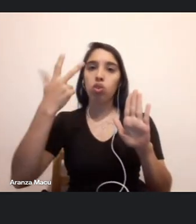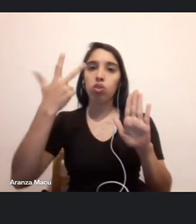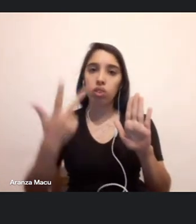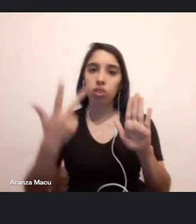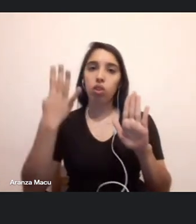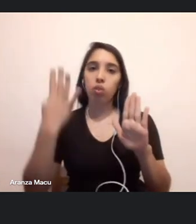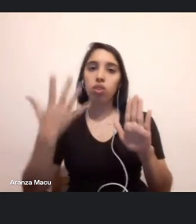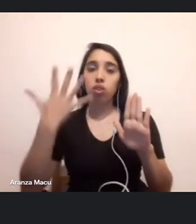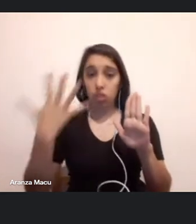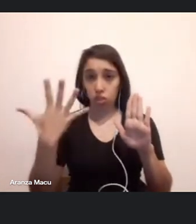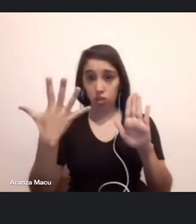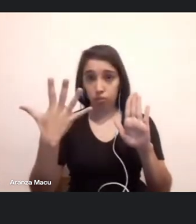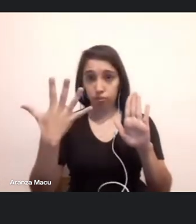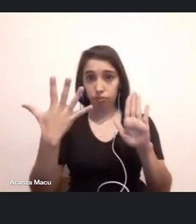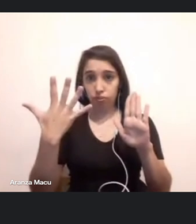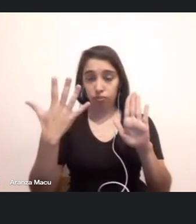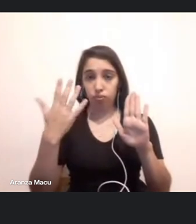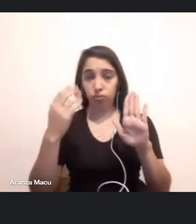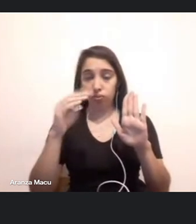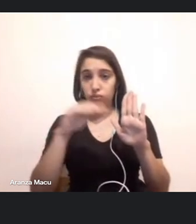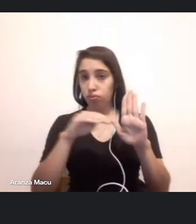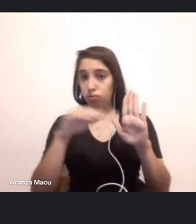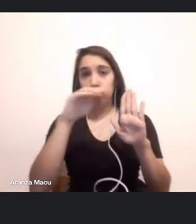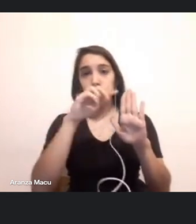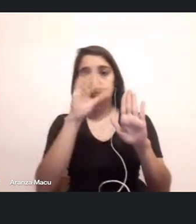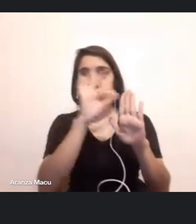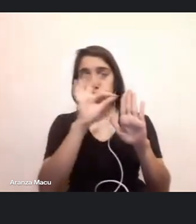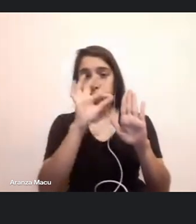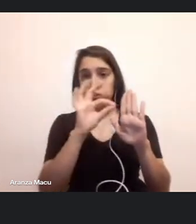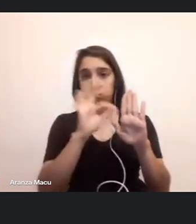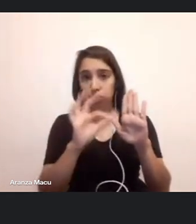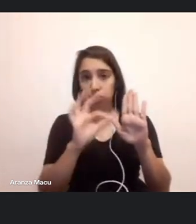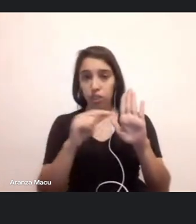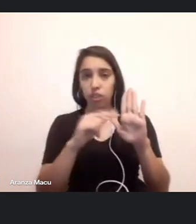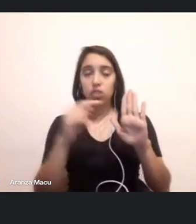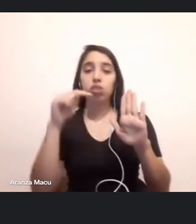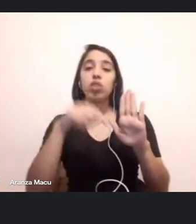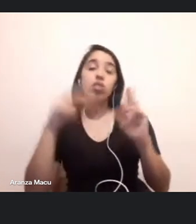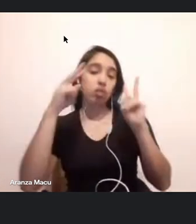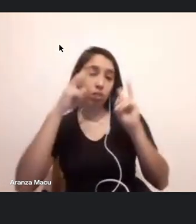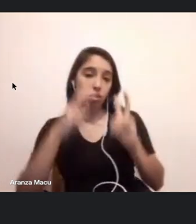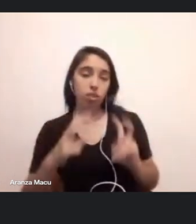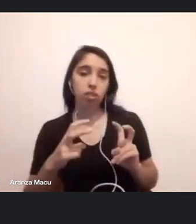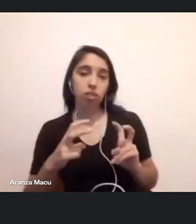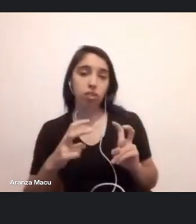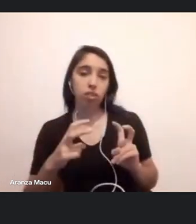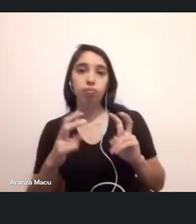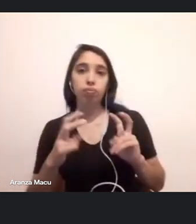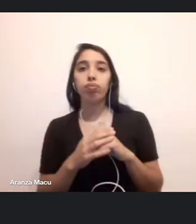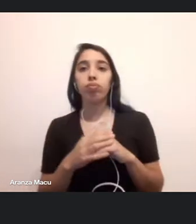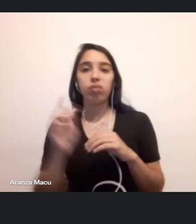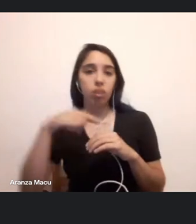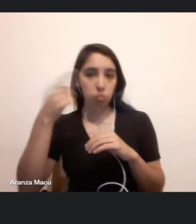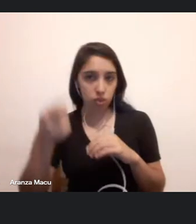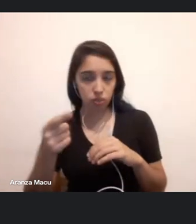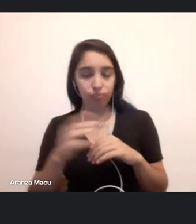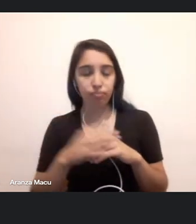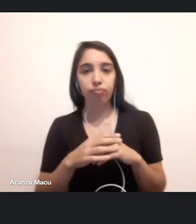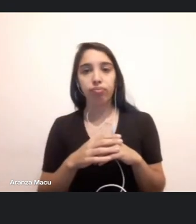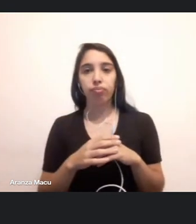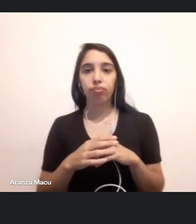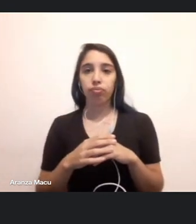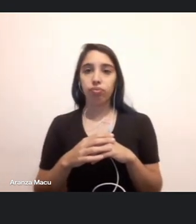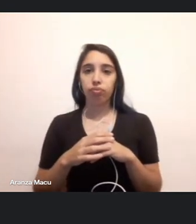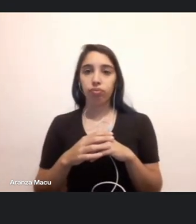esos los vamos a analizar con ejemplos, ¿sí? Después. Entonces,